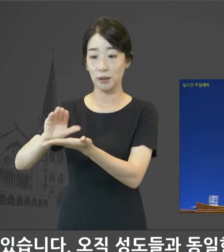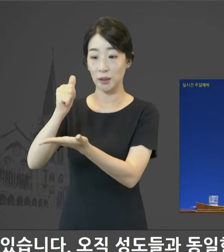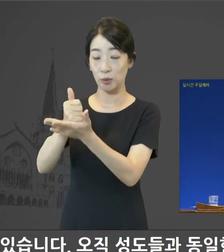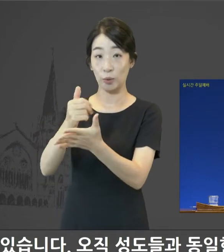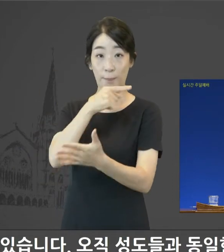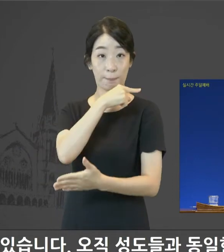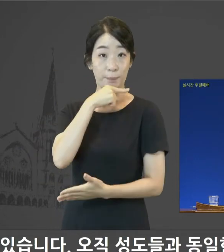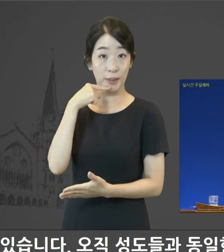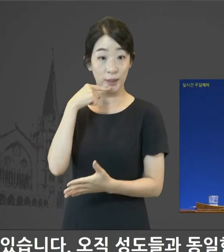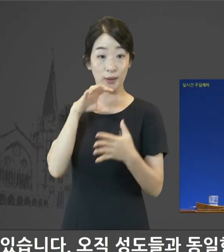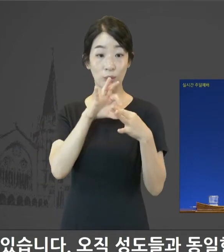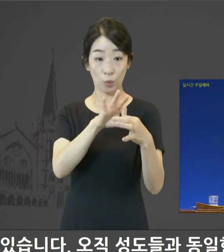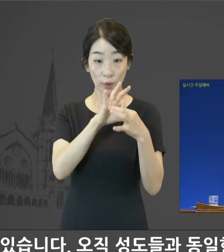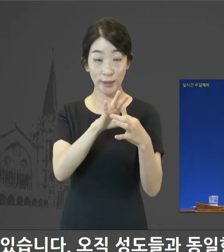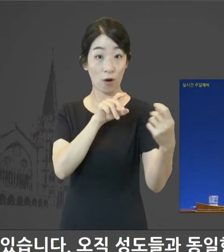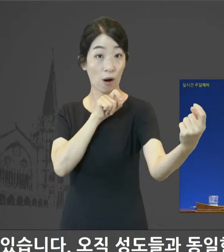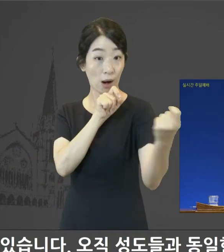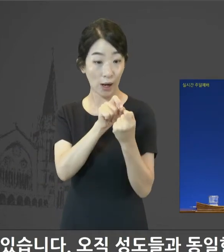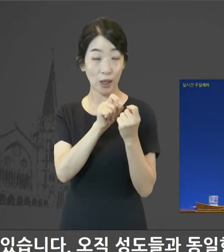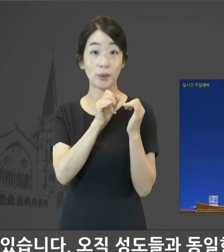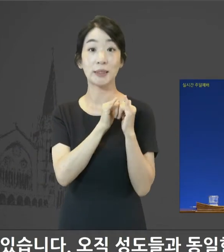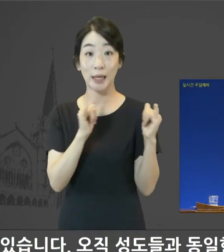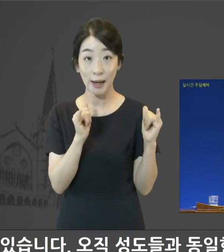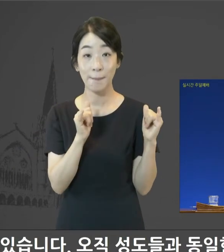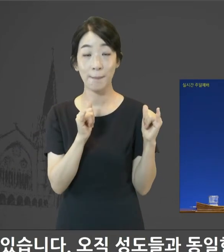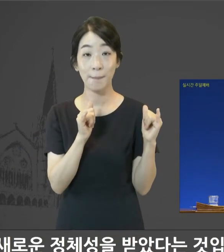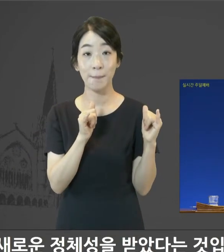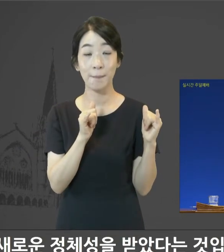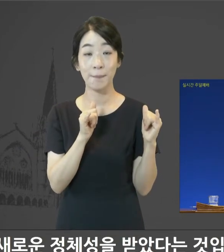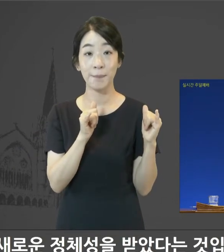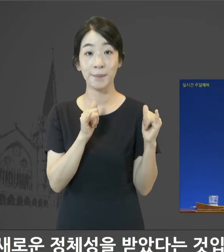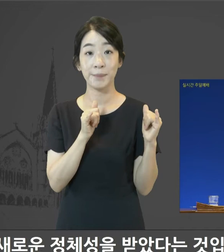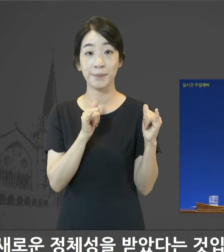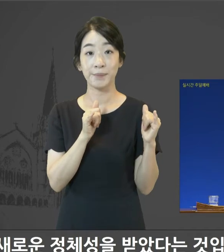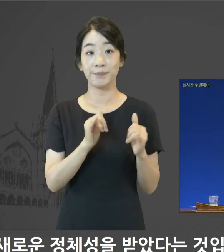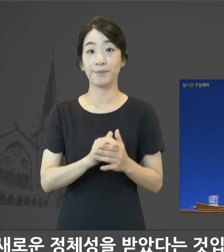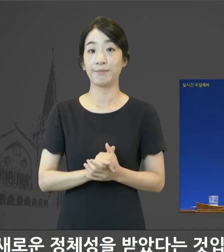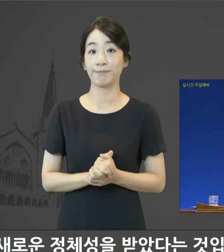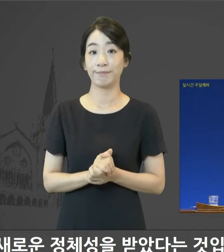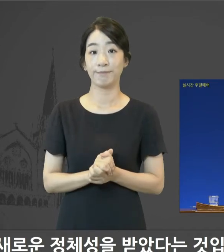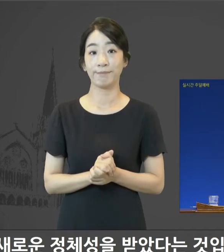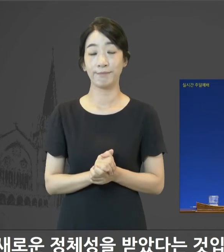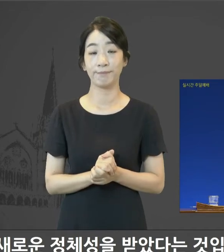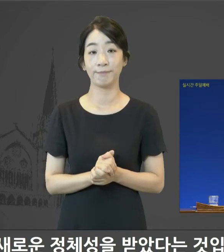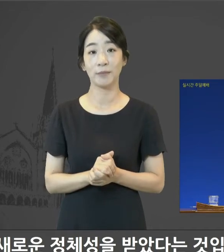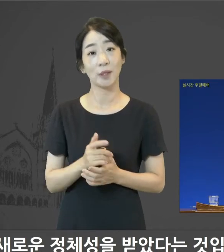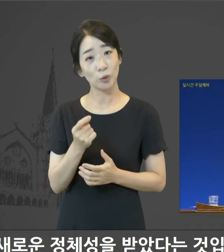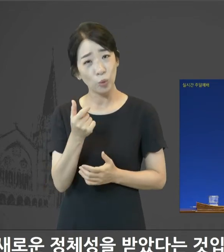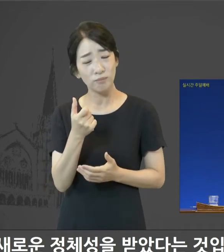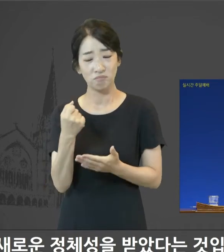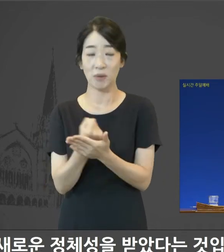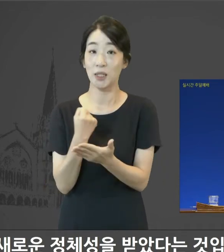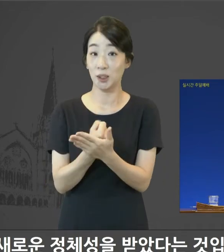말미암아 가까워진 사람들이죠. 근데 조금 아쉬운